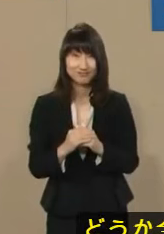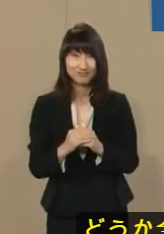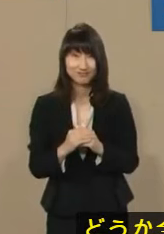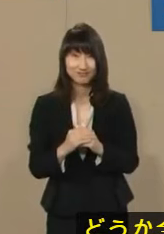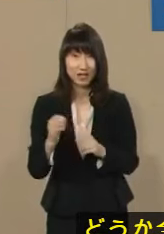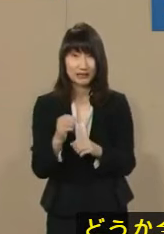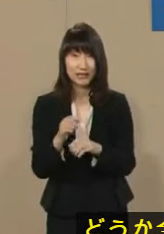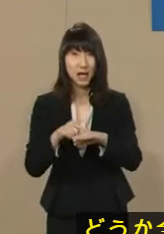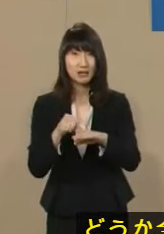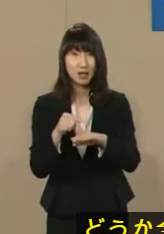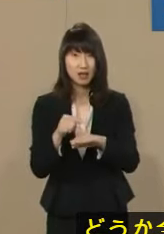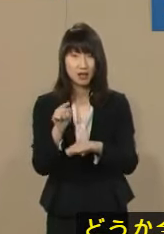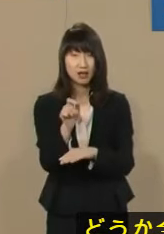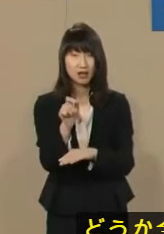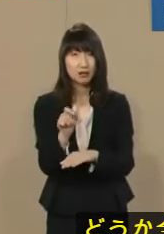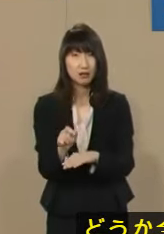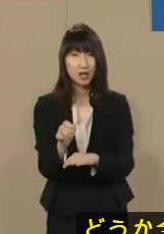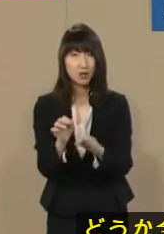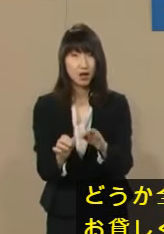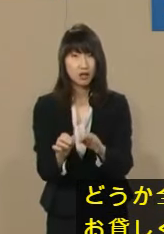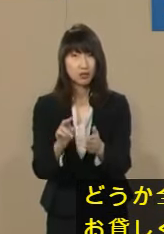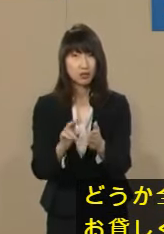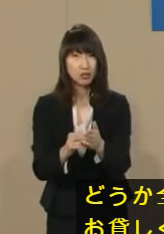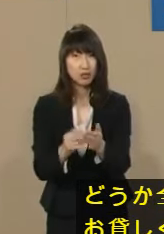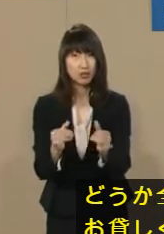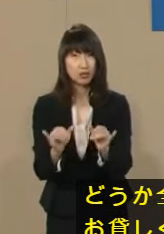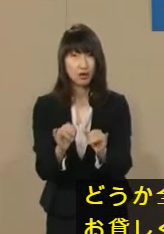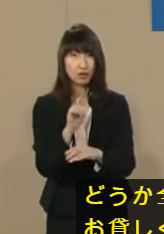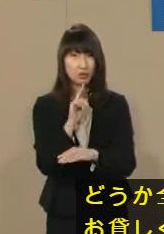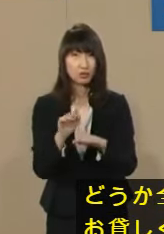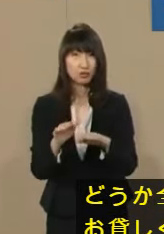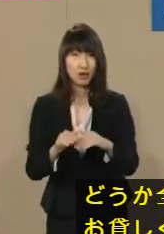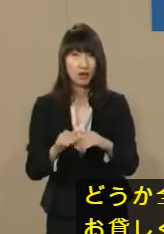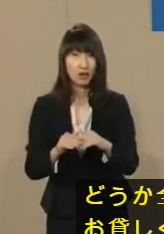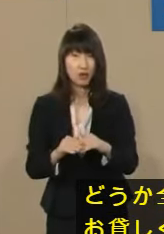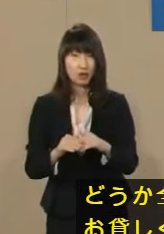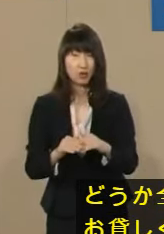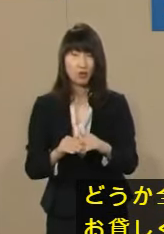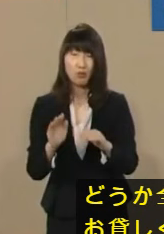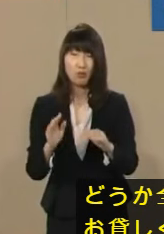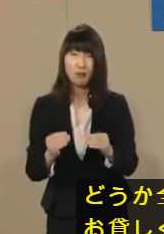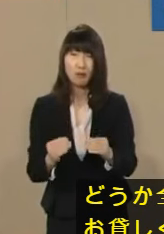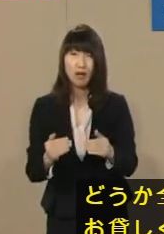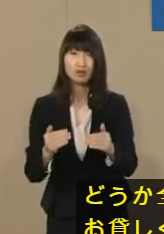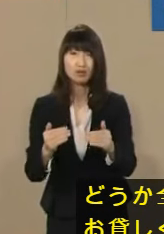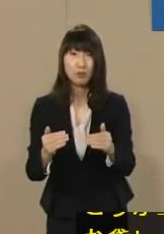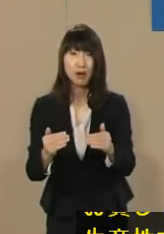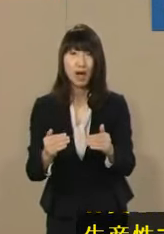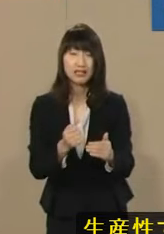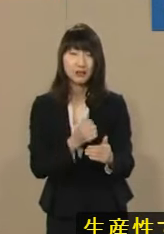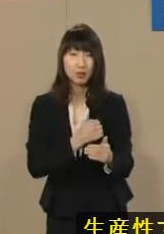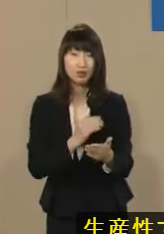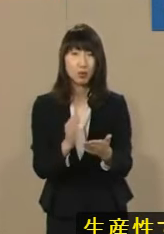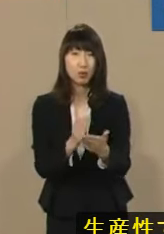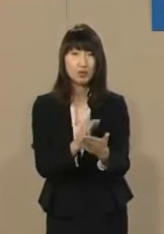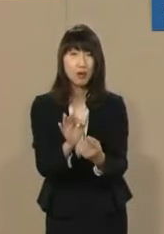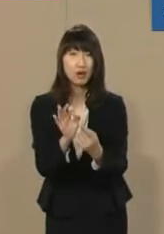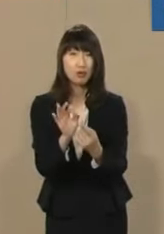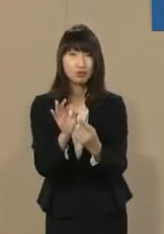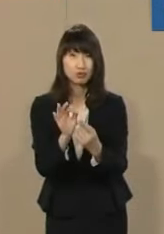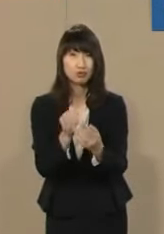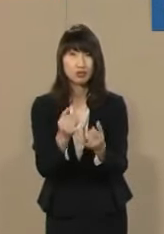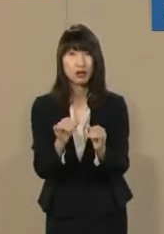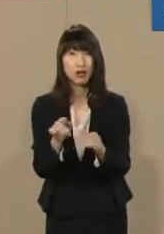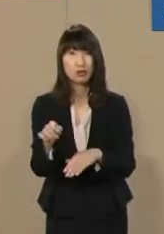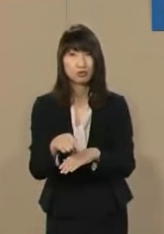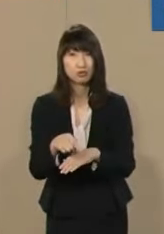生産性で人間の価値が測られる社会、それが現在です。これが加速すれば命を選別する社会がやってくる。医療